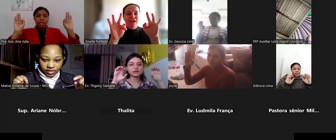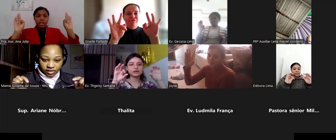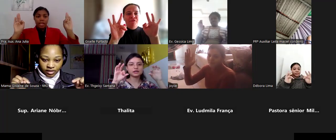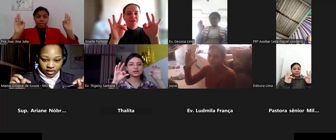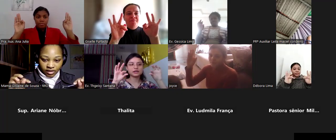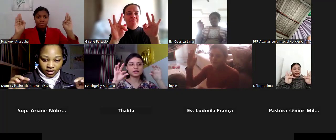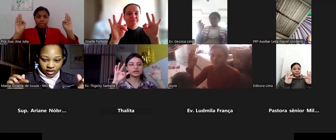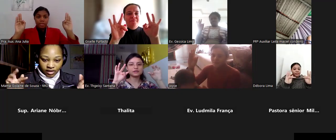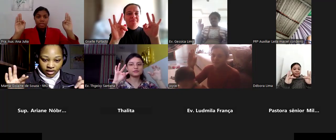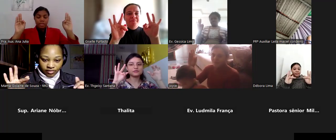F,